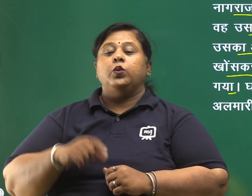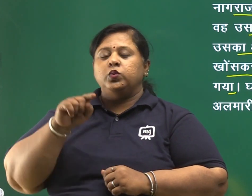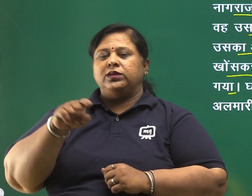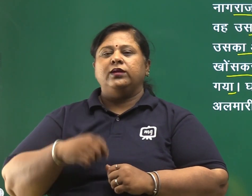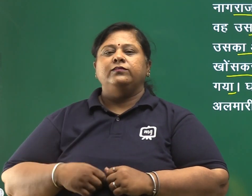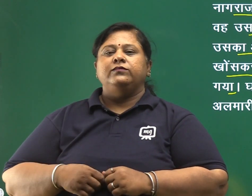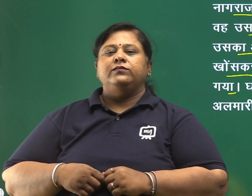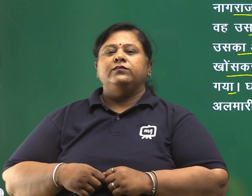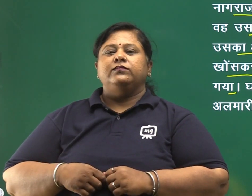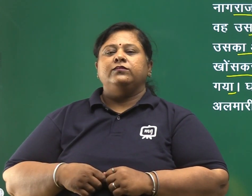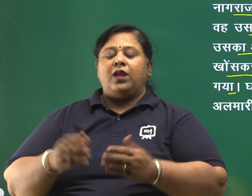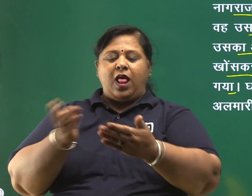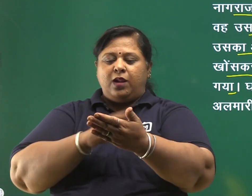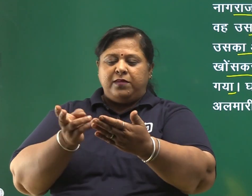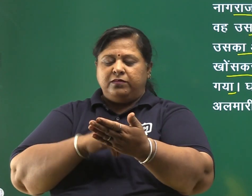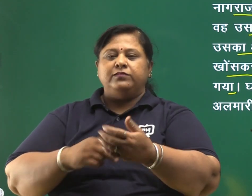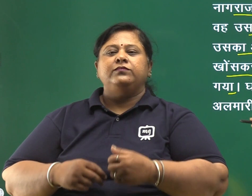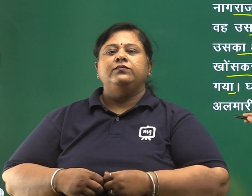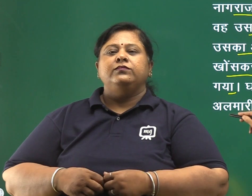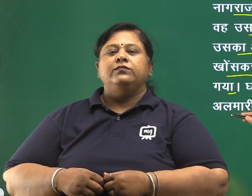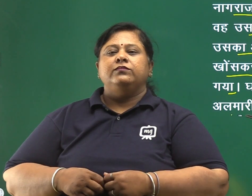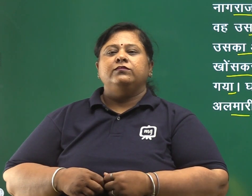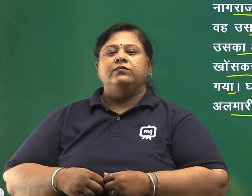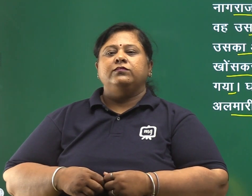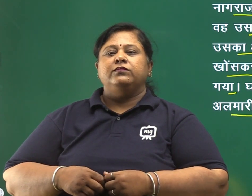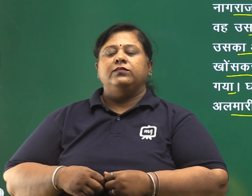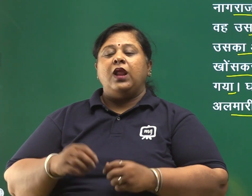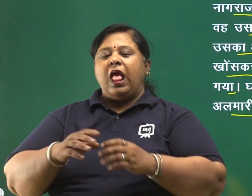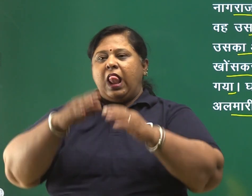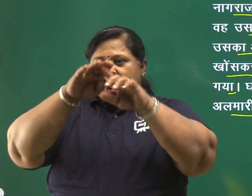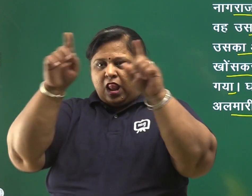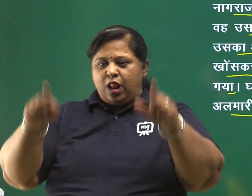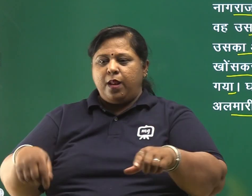उसने एल्बम अलमारी के पीछे